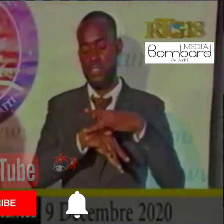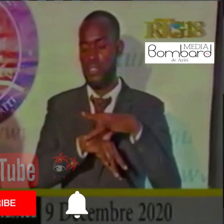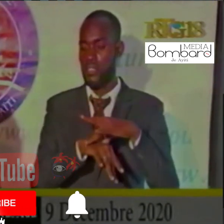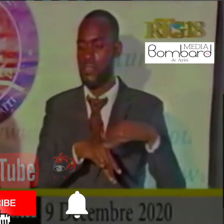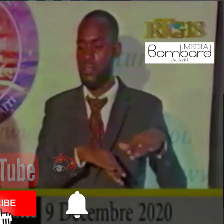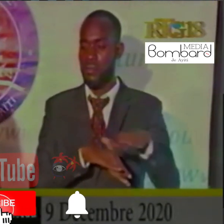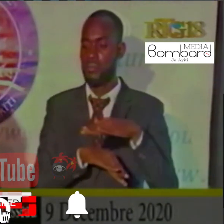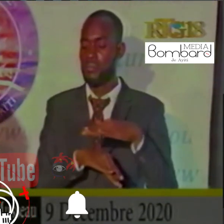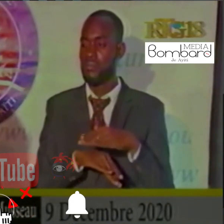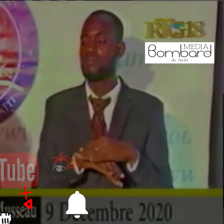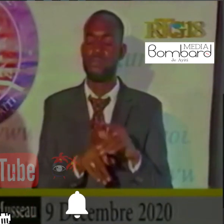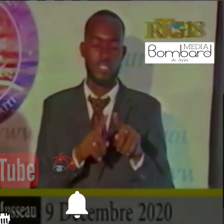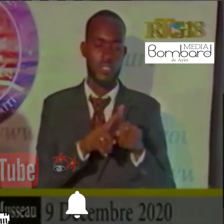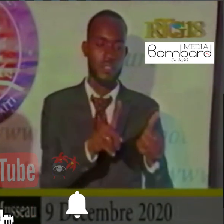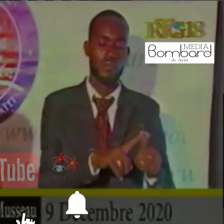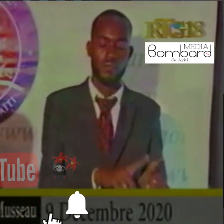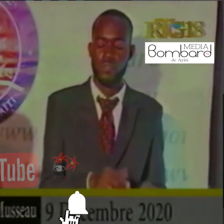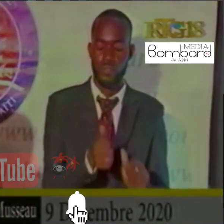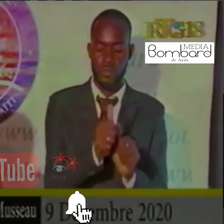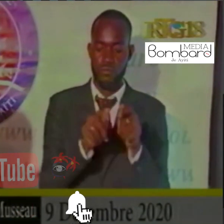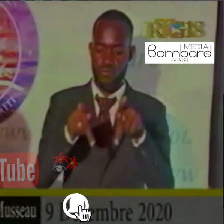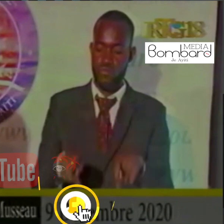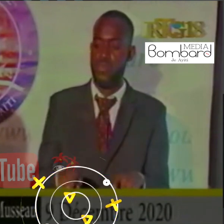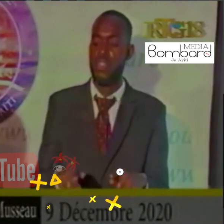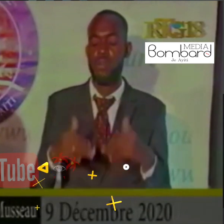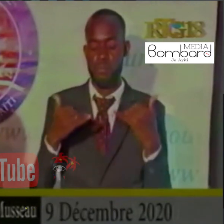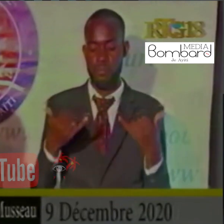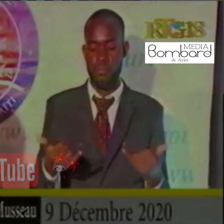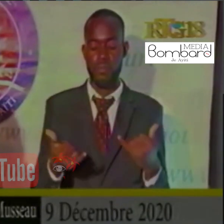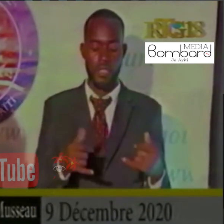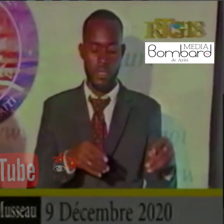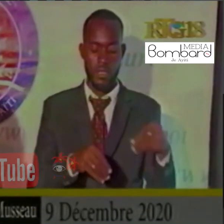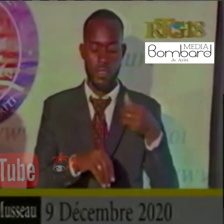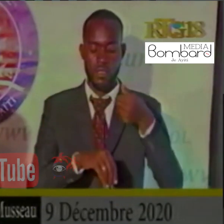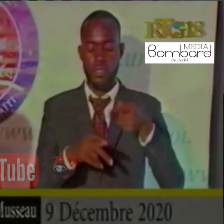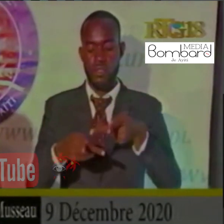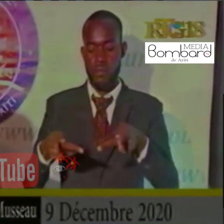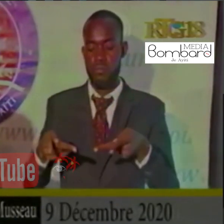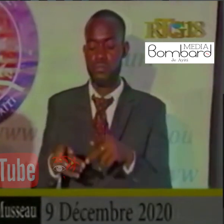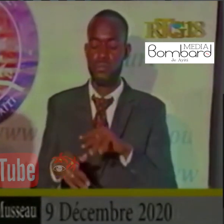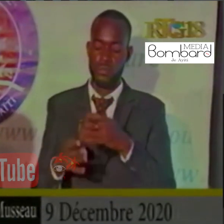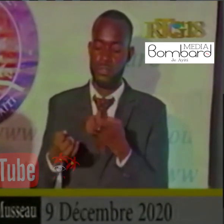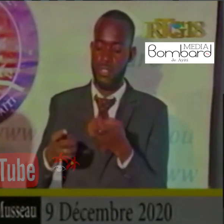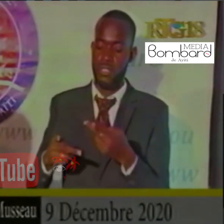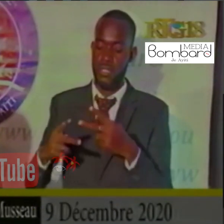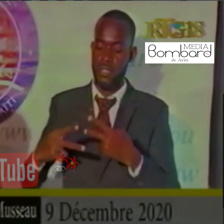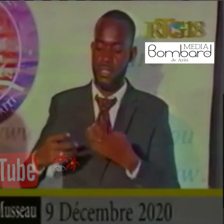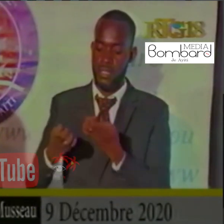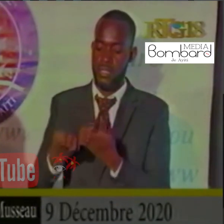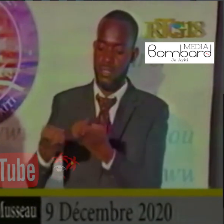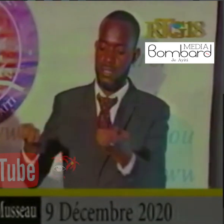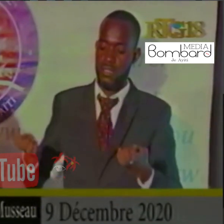aux différentes parties prenantes. Mettre en place des espaces de mise en commun et